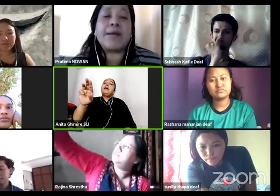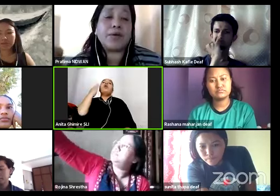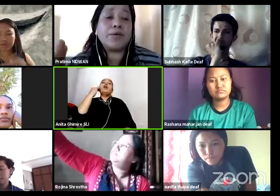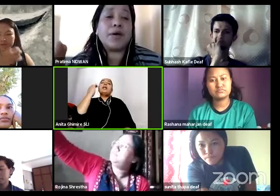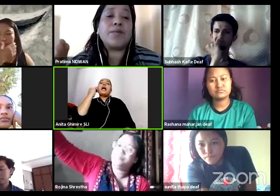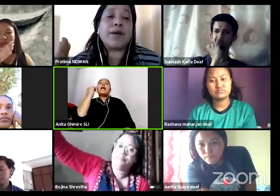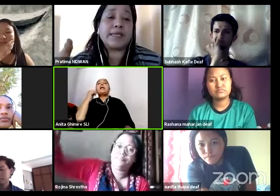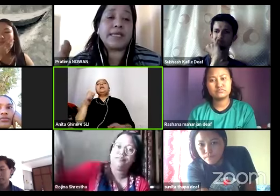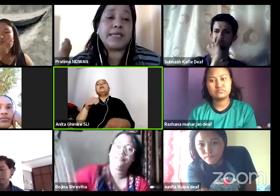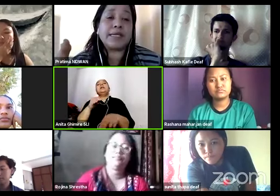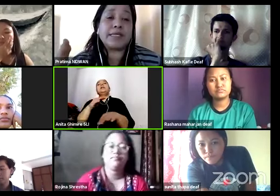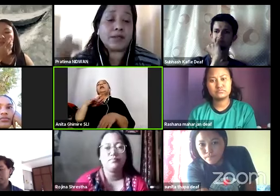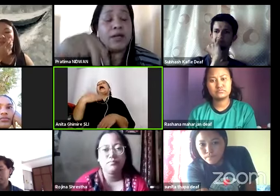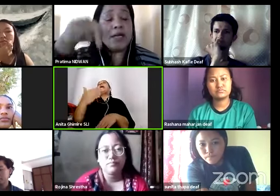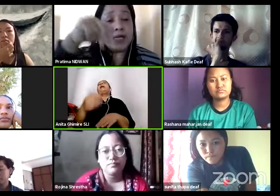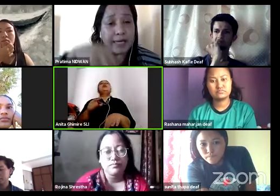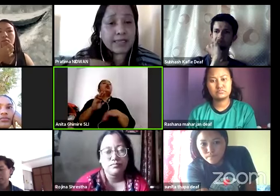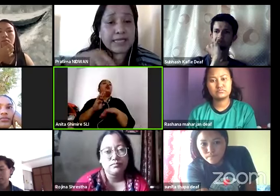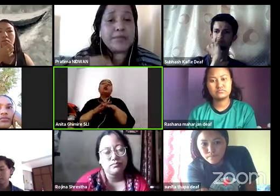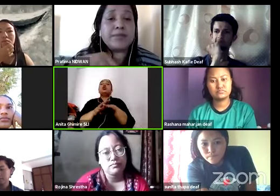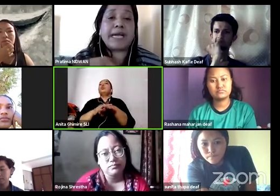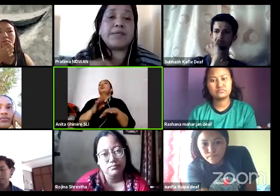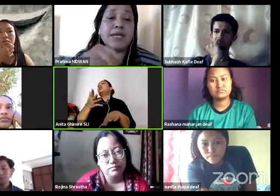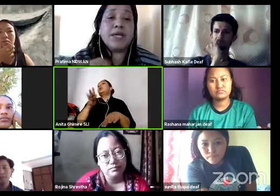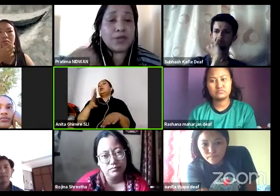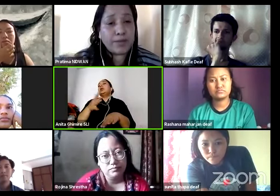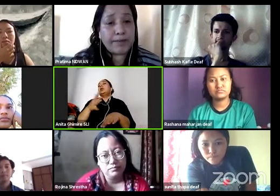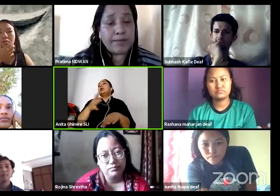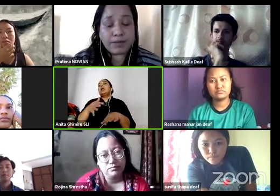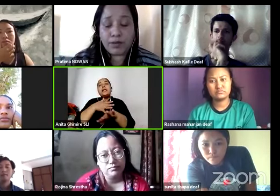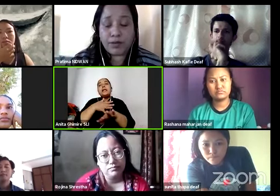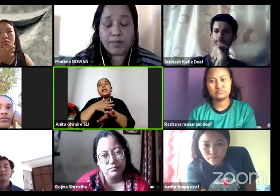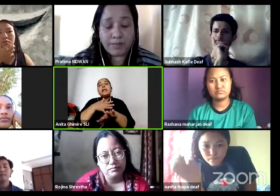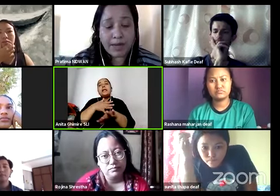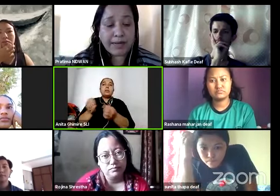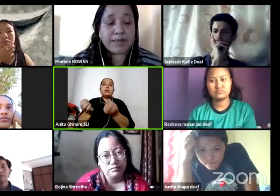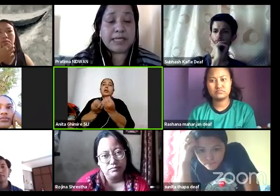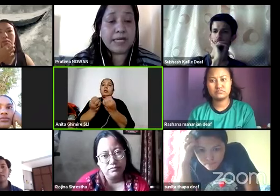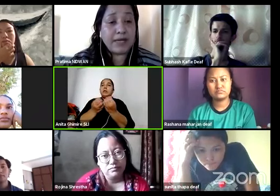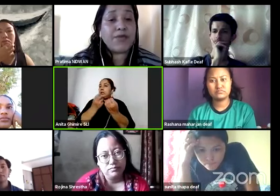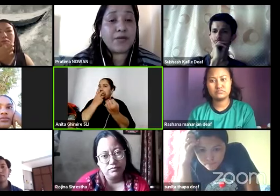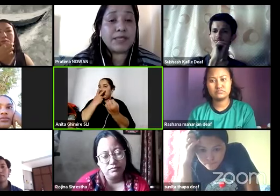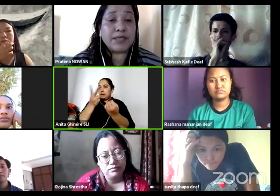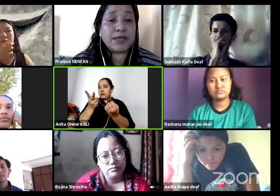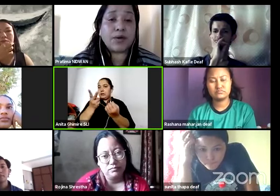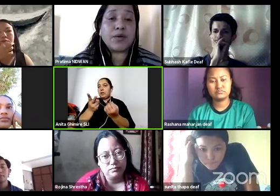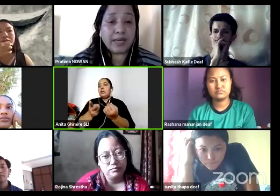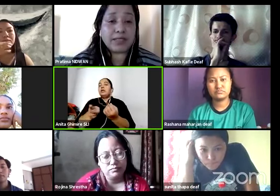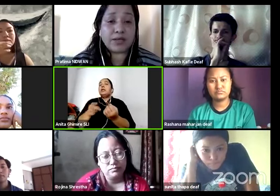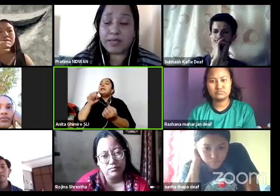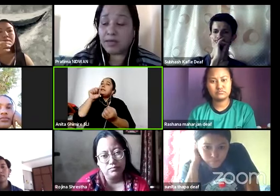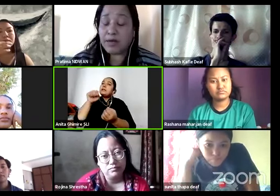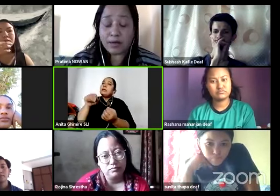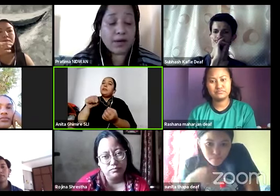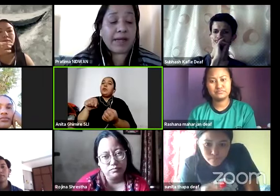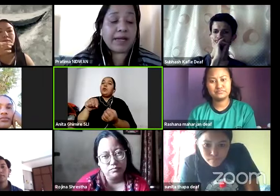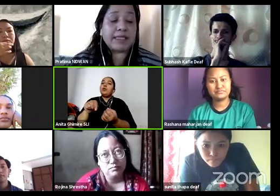धेरै कामहरू गर्नुपर्ने चाहिँ देखिन्छ. तर एट द सेम टाइम चाहिँ त्यो त्यो बारेमा चाहिँ इन्फर्मेसनहरू